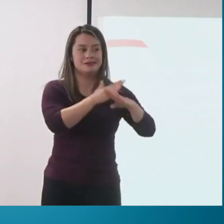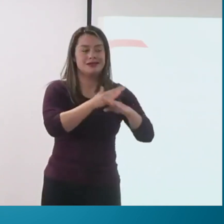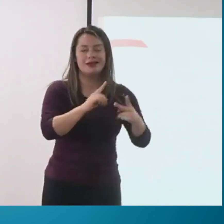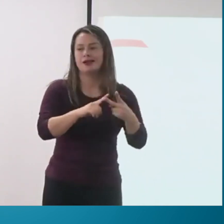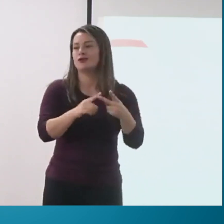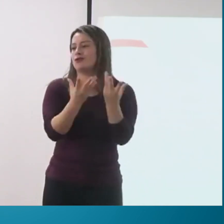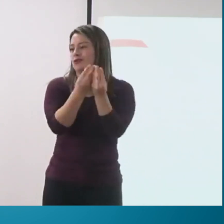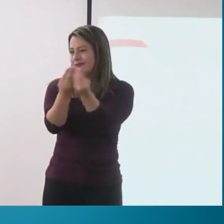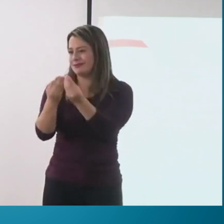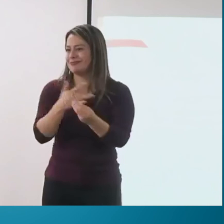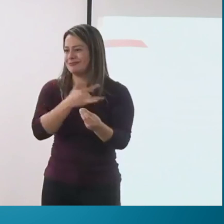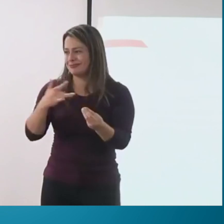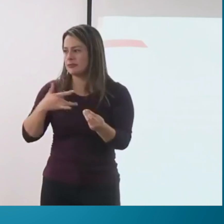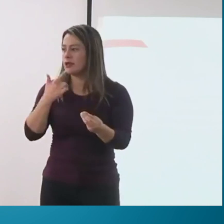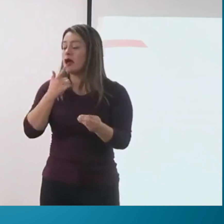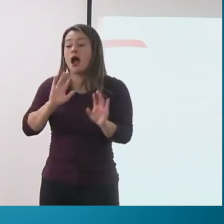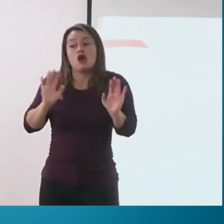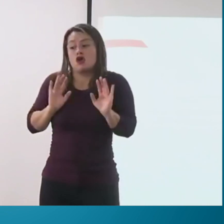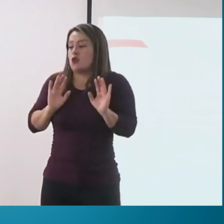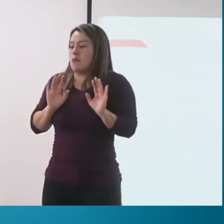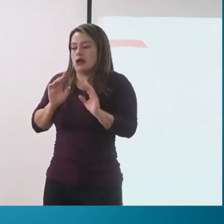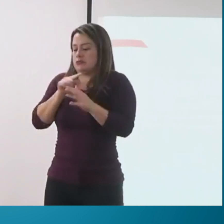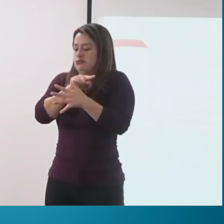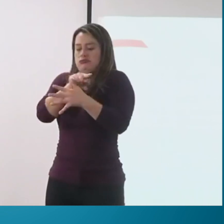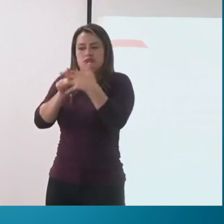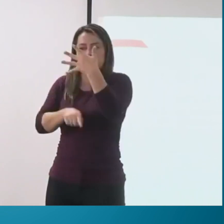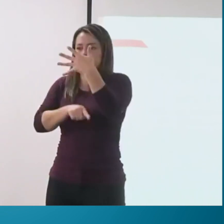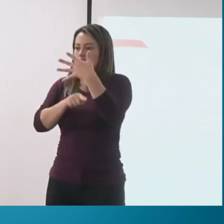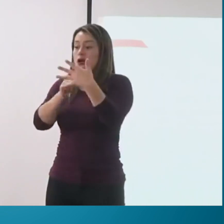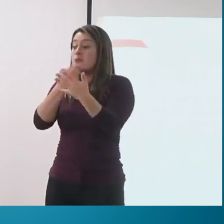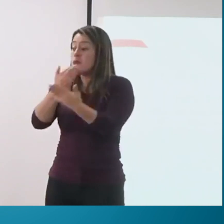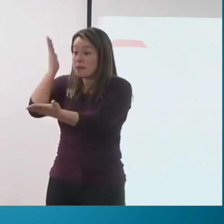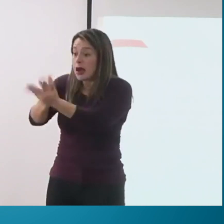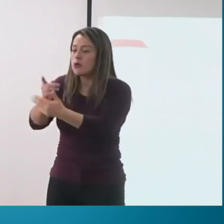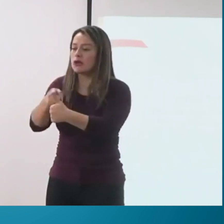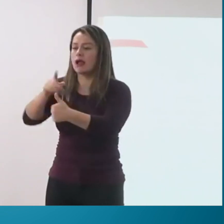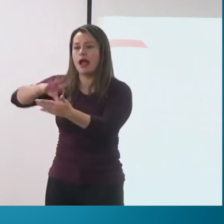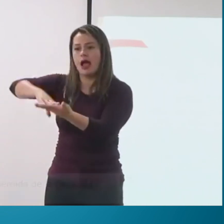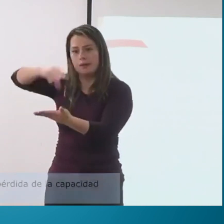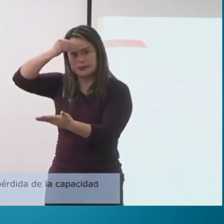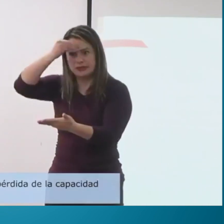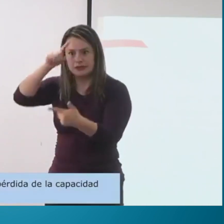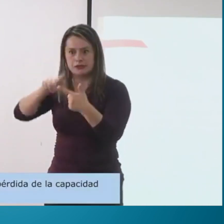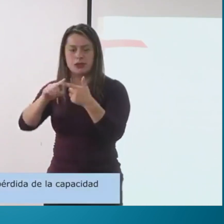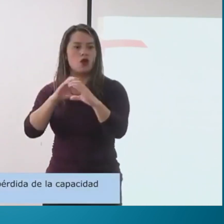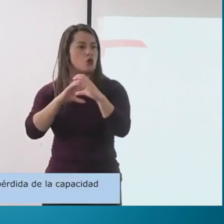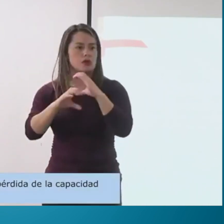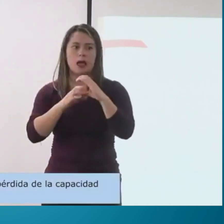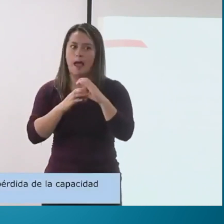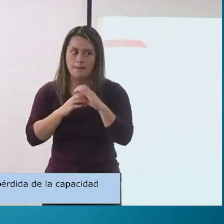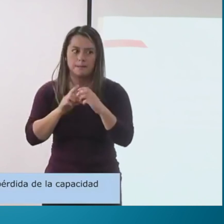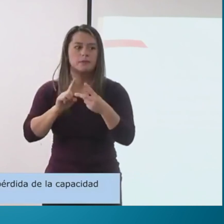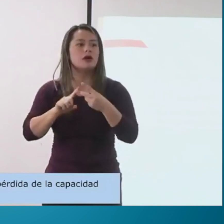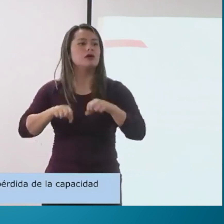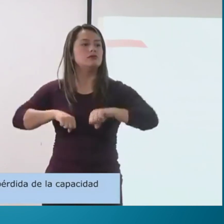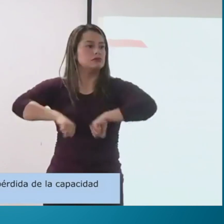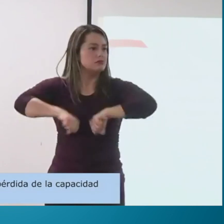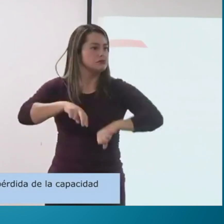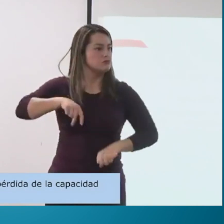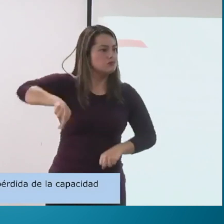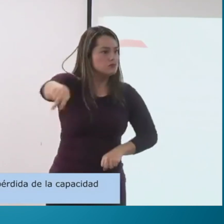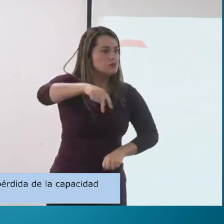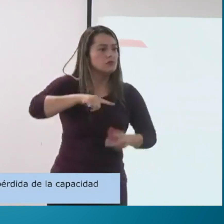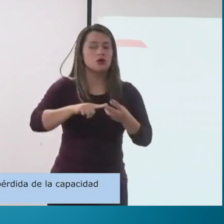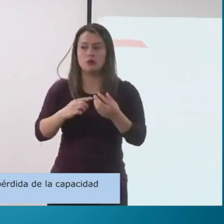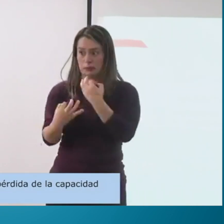gremios decidieron que solo iba a indemnizar por estas 5 áreas: aprendizaje, comunicación, movilidad, cuidado personal